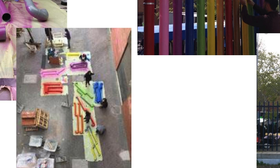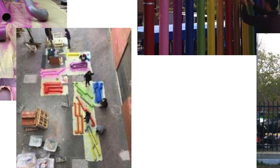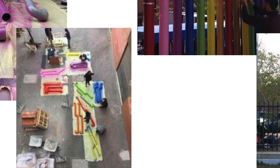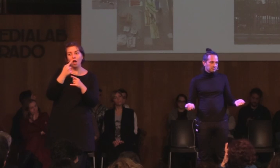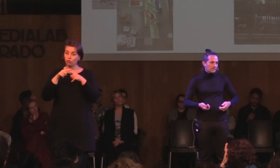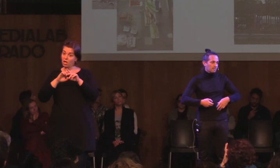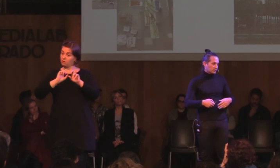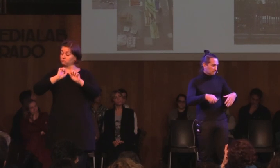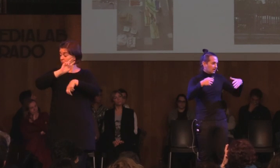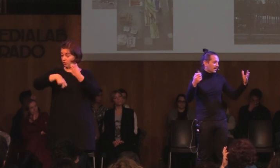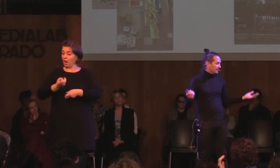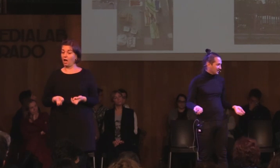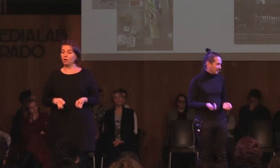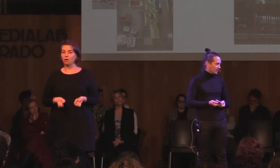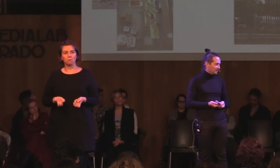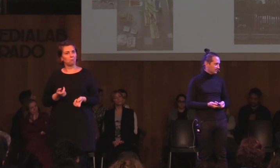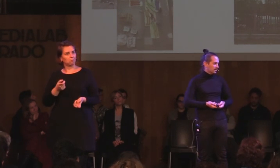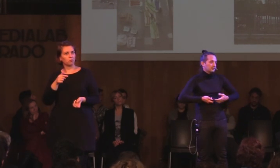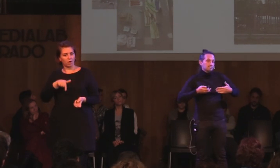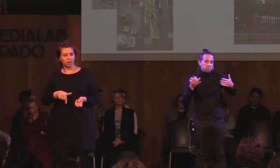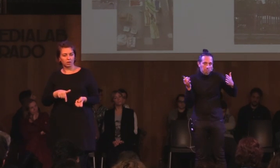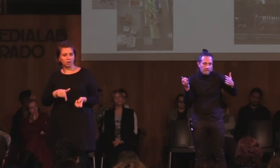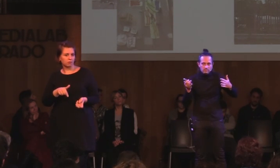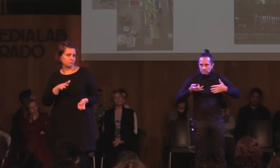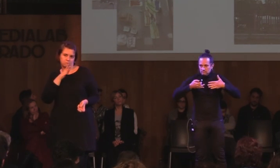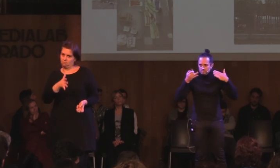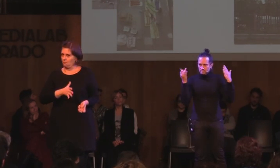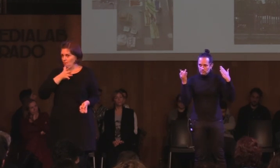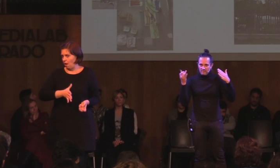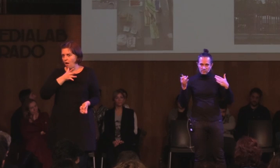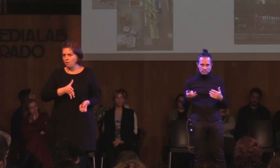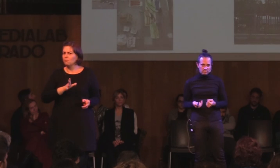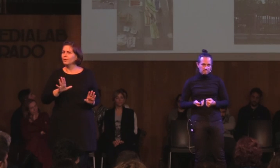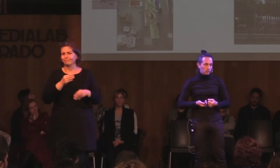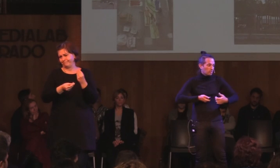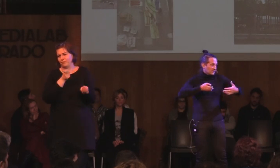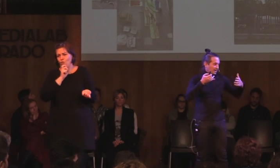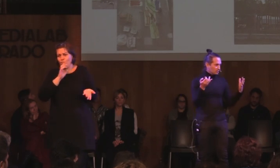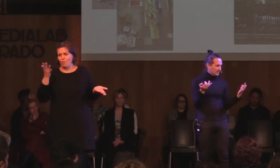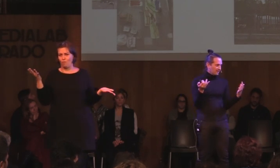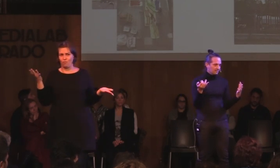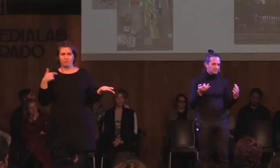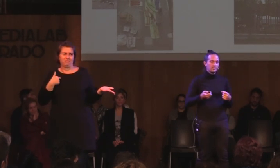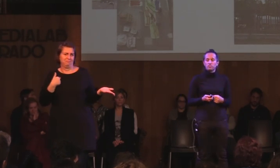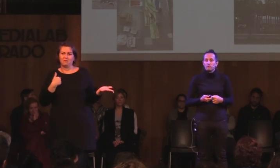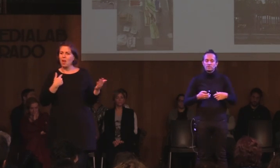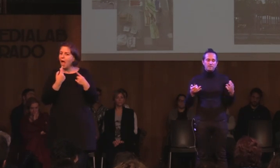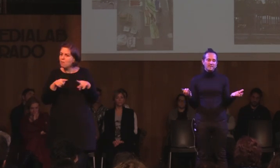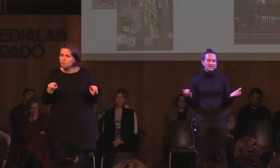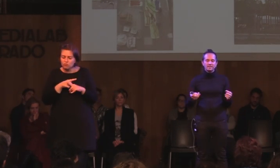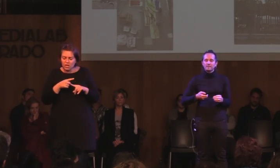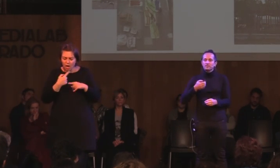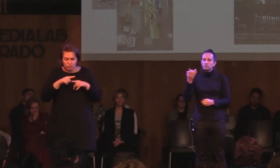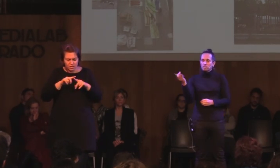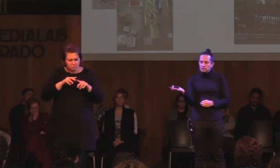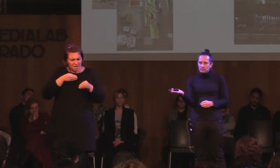eran de reciclaje y decíamos qué maravilla tenés aquí pero cómo se hace eso cómo se saca música de bueno pues de